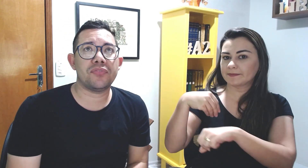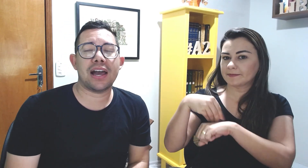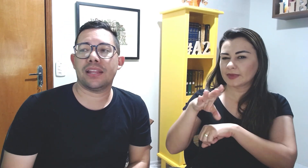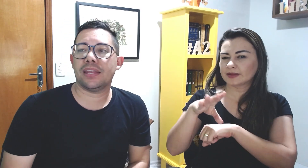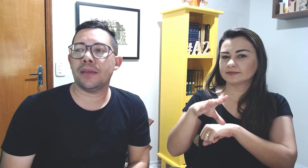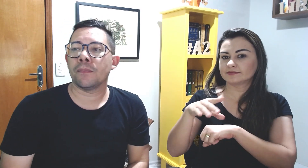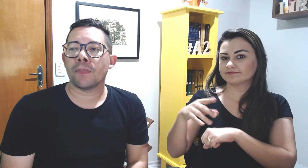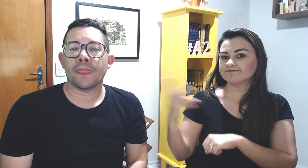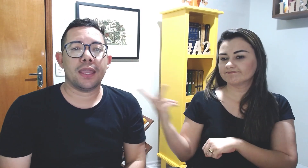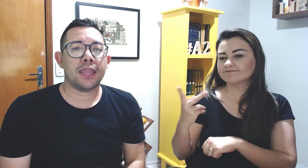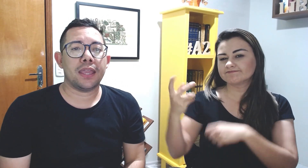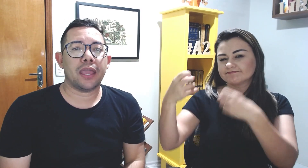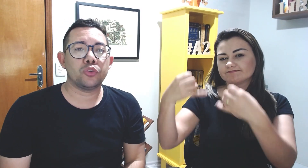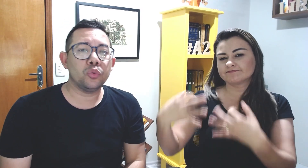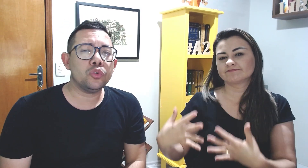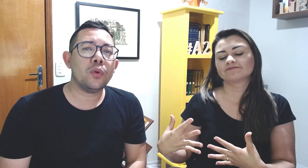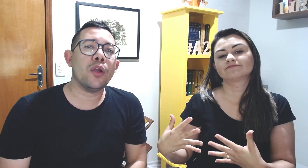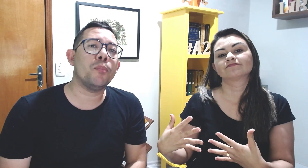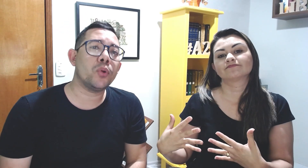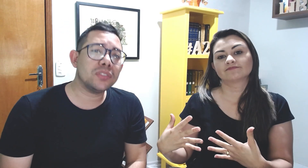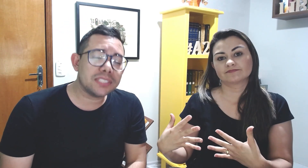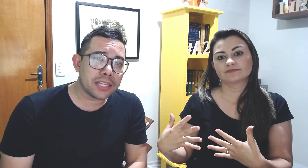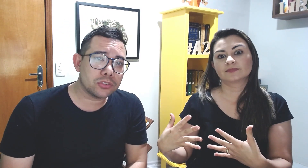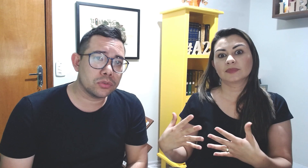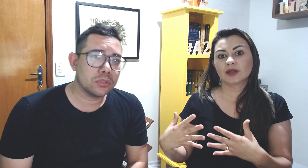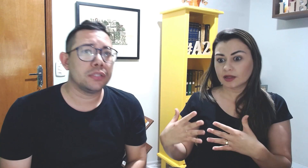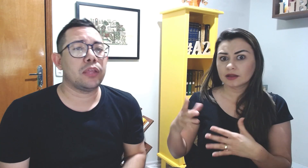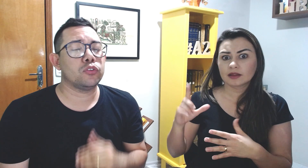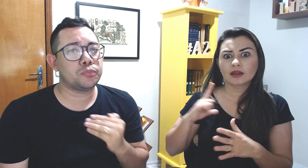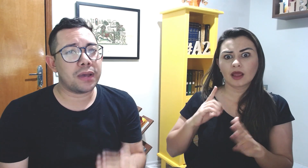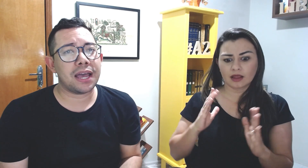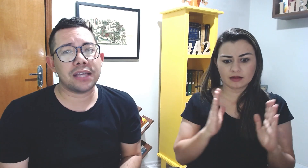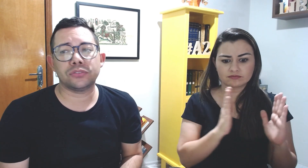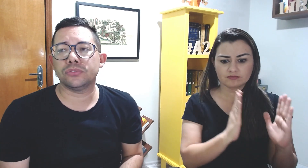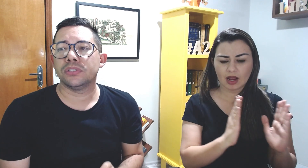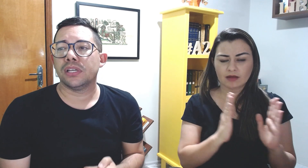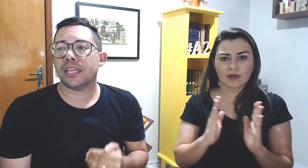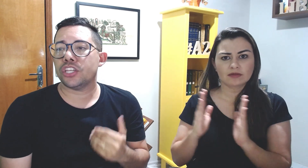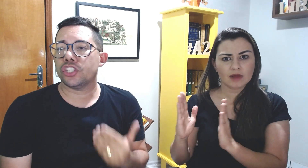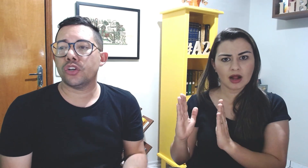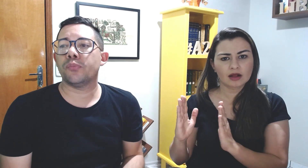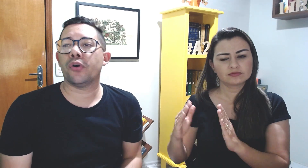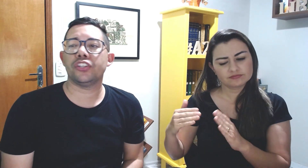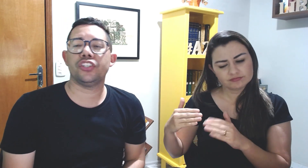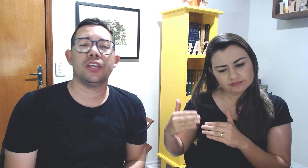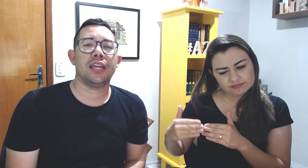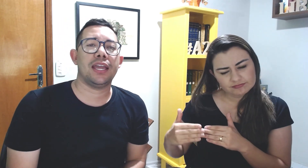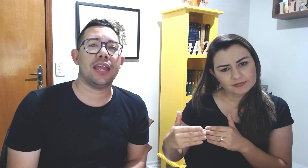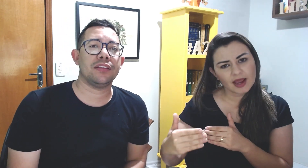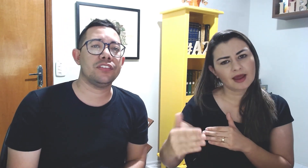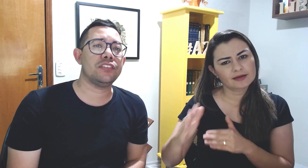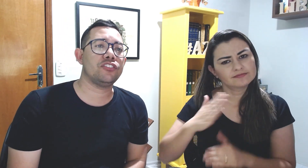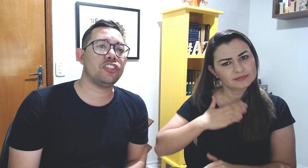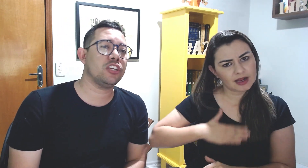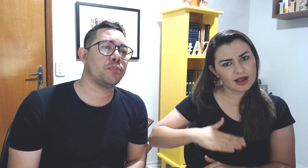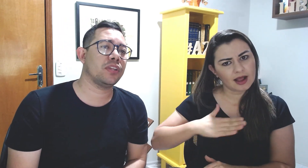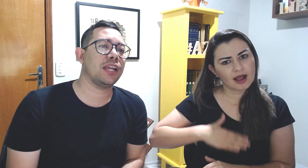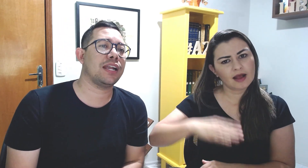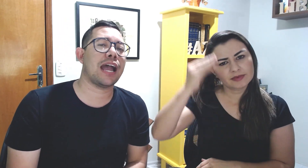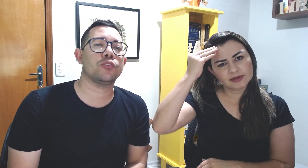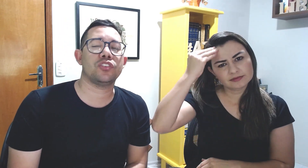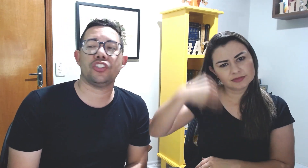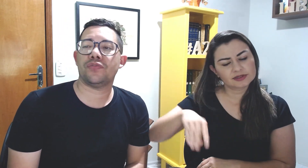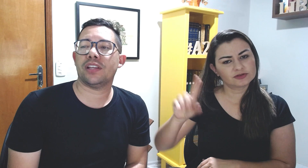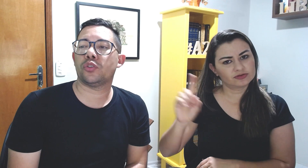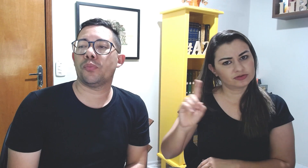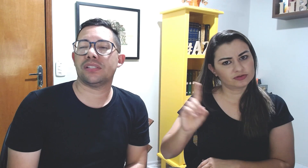sempre fala, né? Tudo é um processo. Tem os passos que a gente não pode desistir, porque